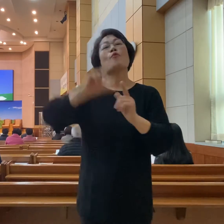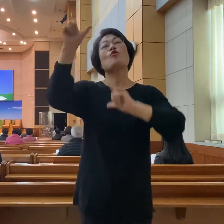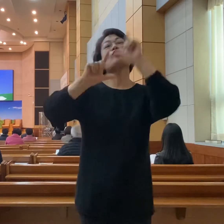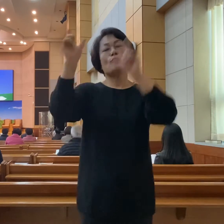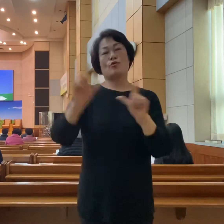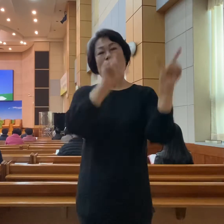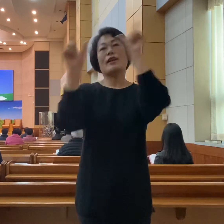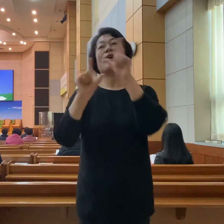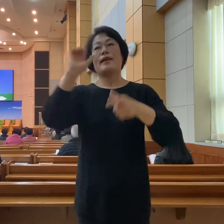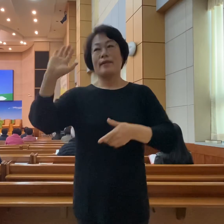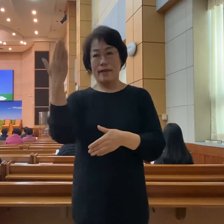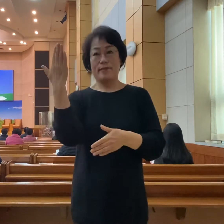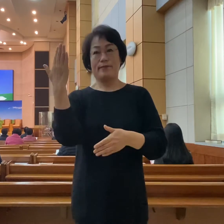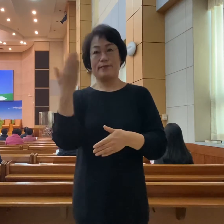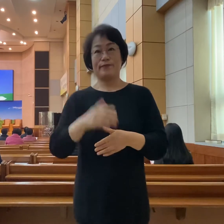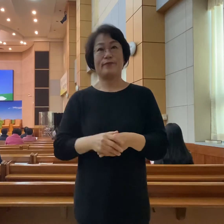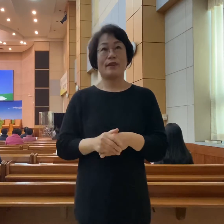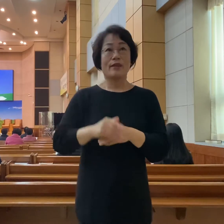없는 거예요.